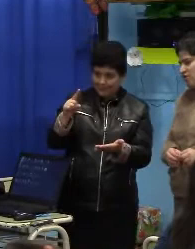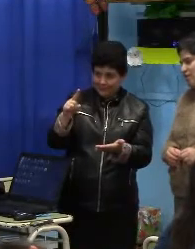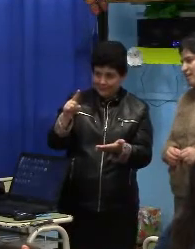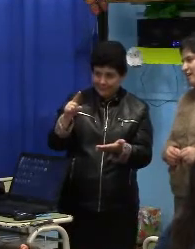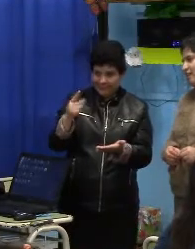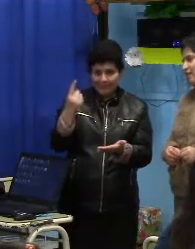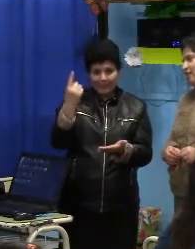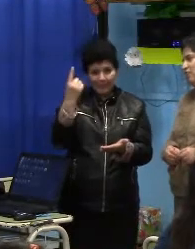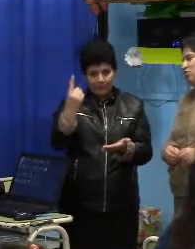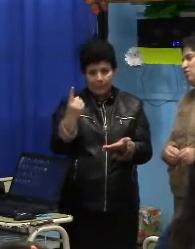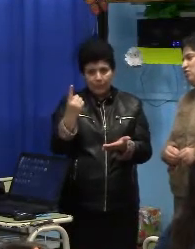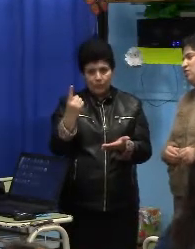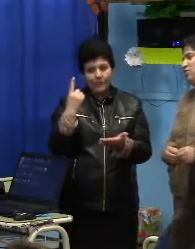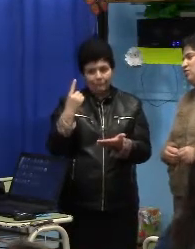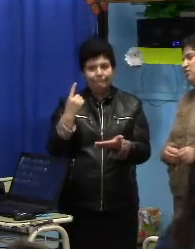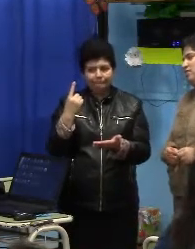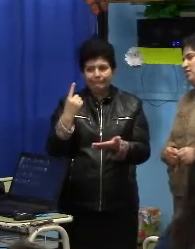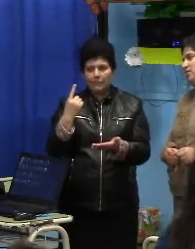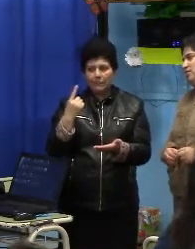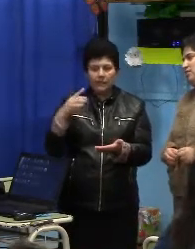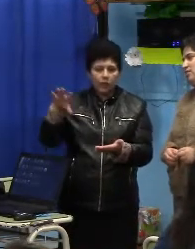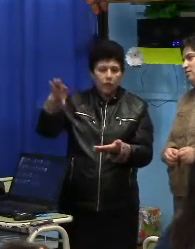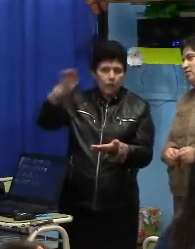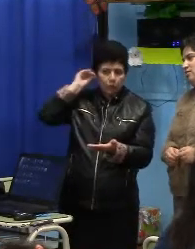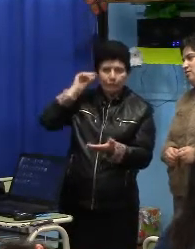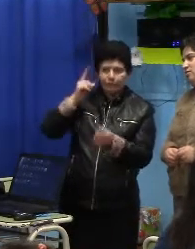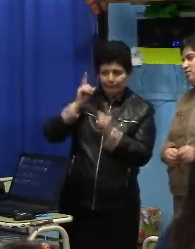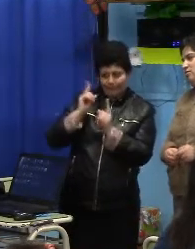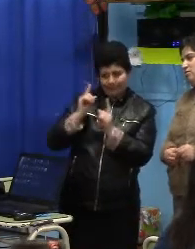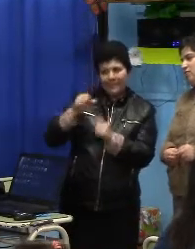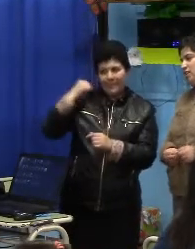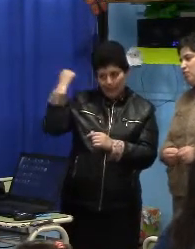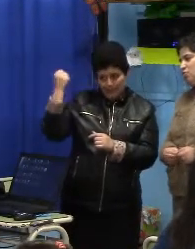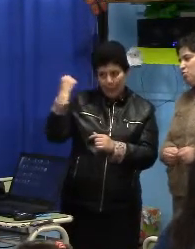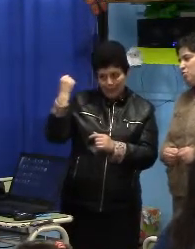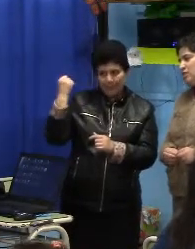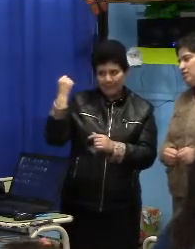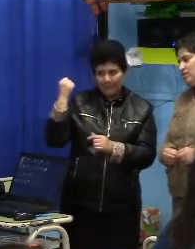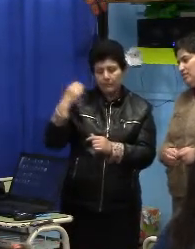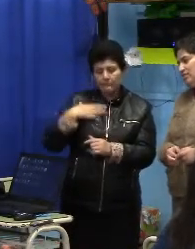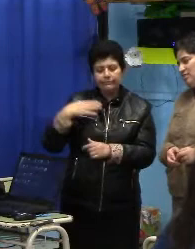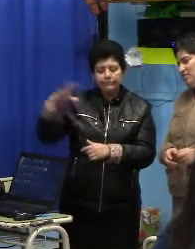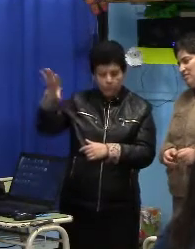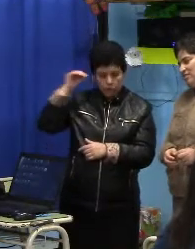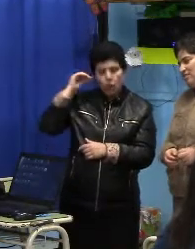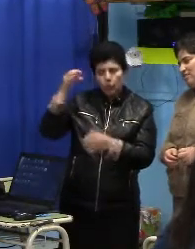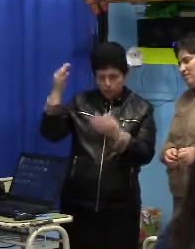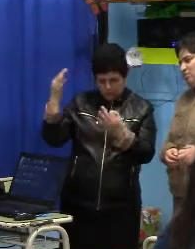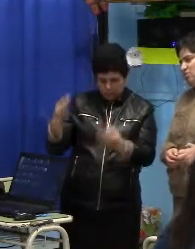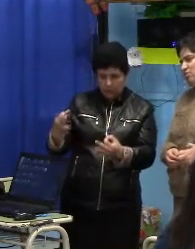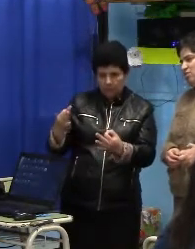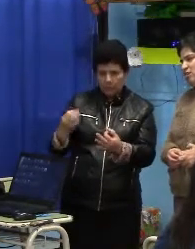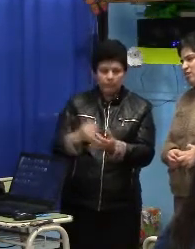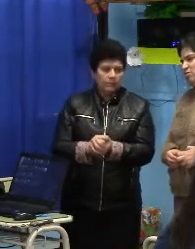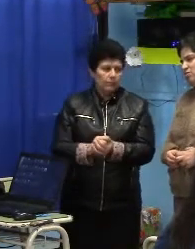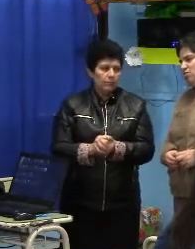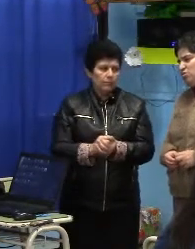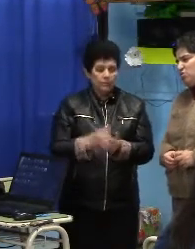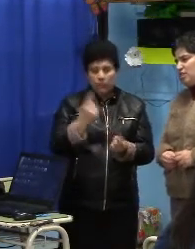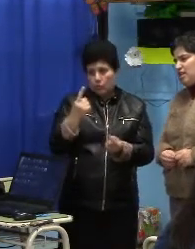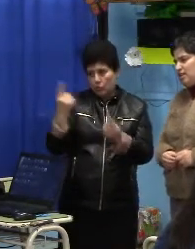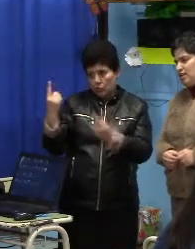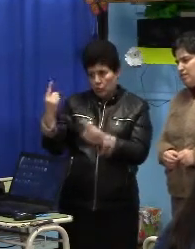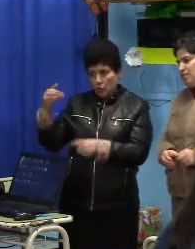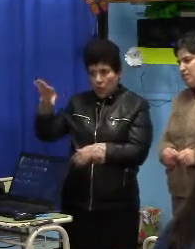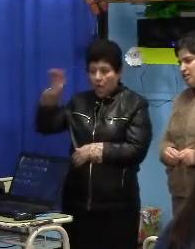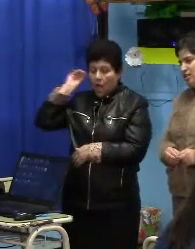uno está entrenado con el audio también. O sea, no es que no lo usa. ¿Sí? Uno al audio lo